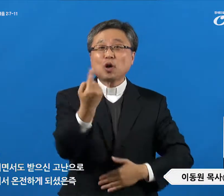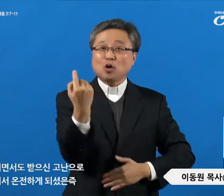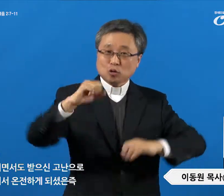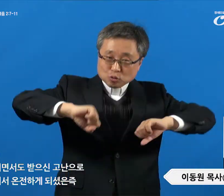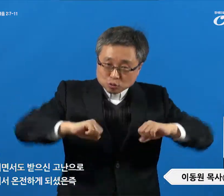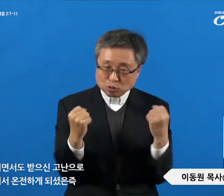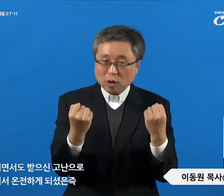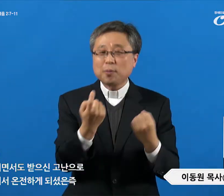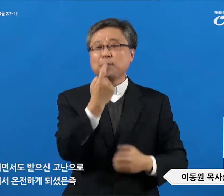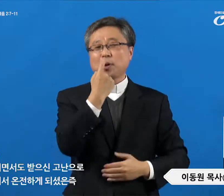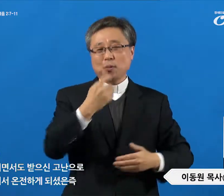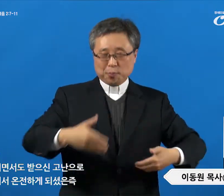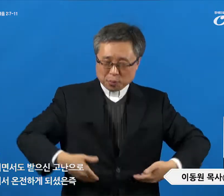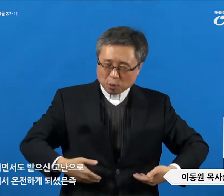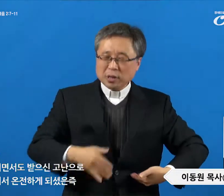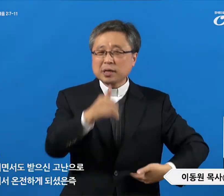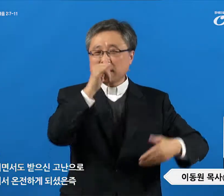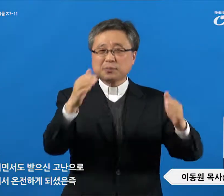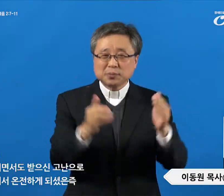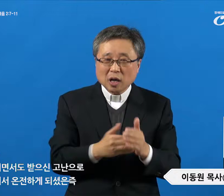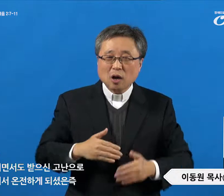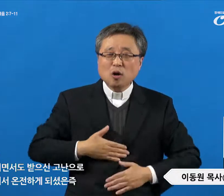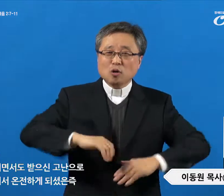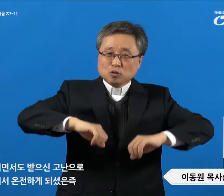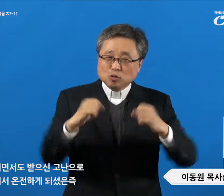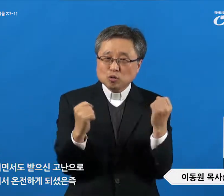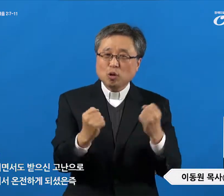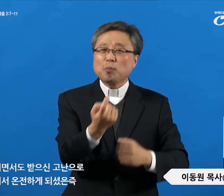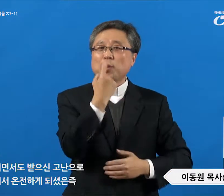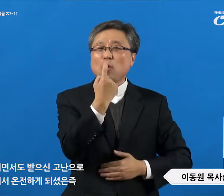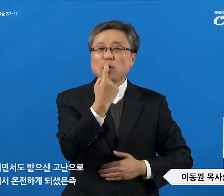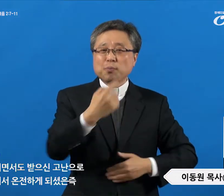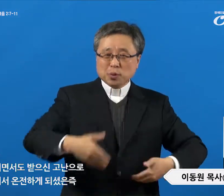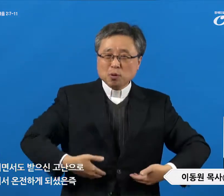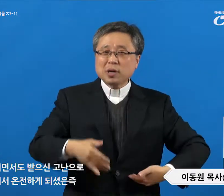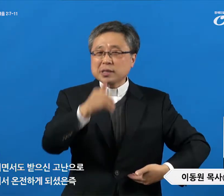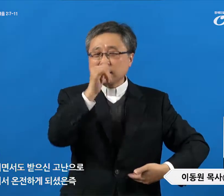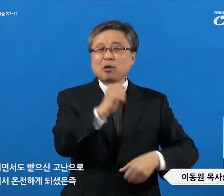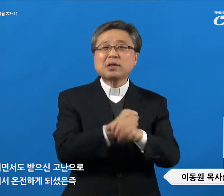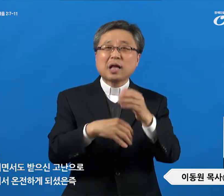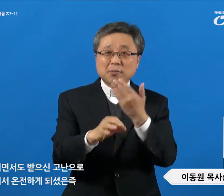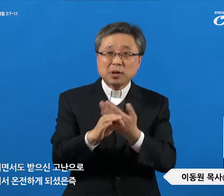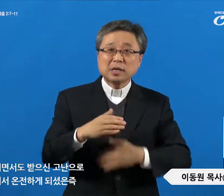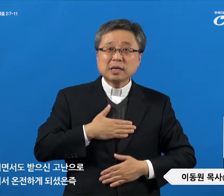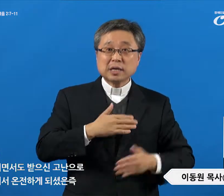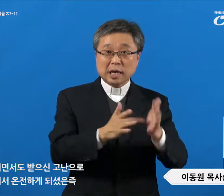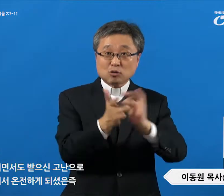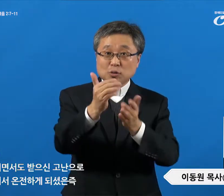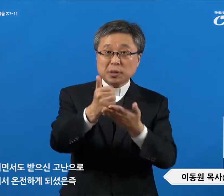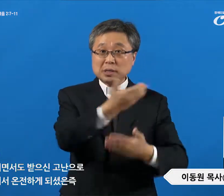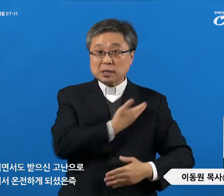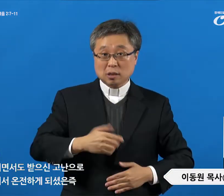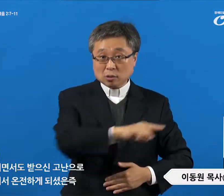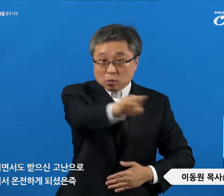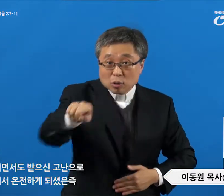배울 필요가, 순종을 학습할 필요가 있었다면 예수님의 제자인 저와 여러분은 얼마나 더 이 순종을